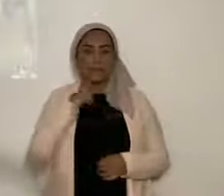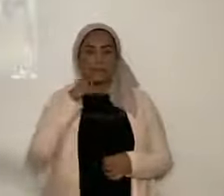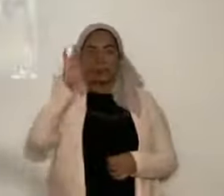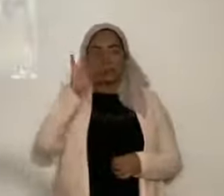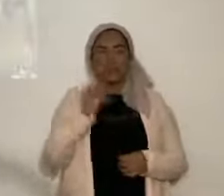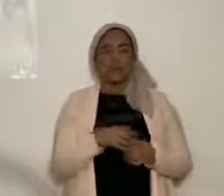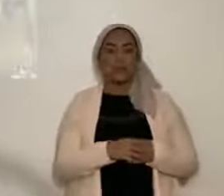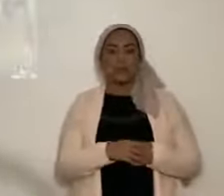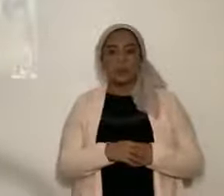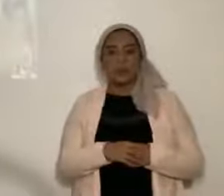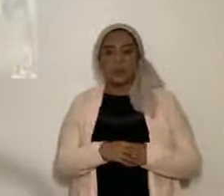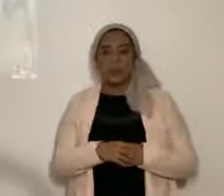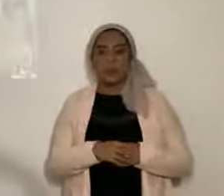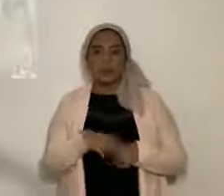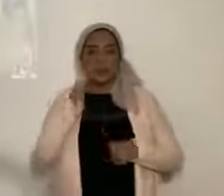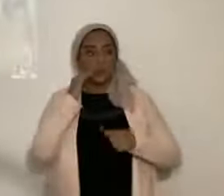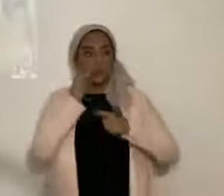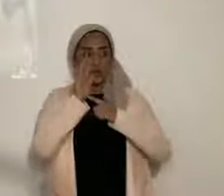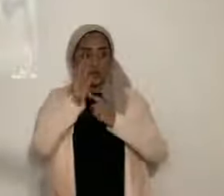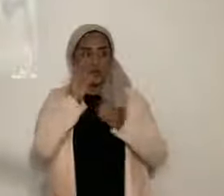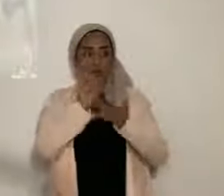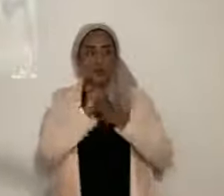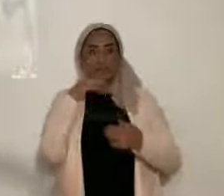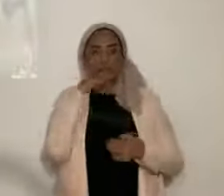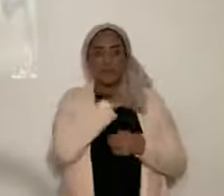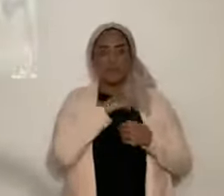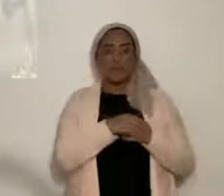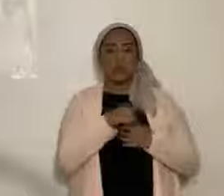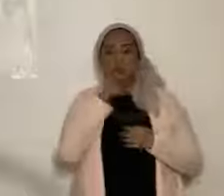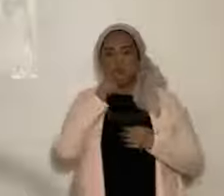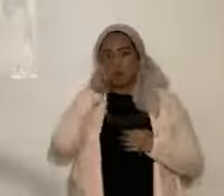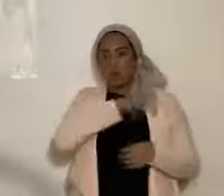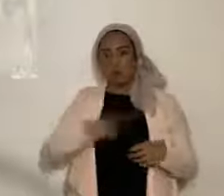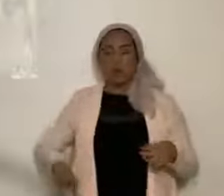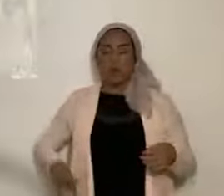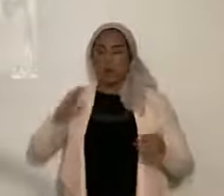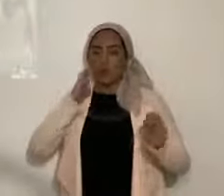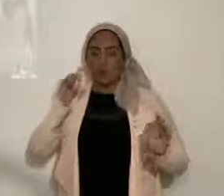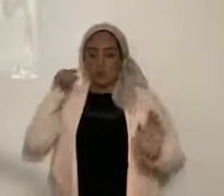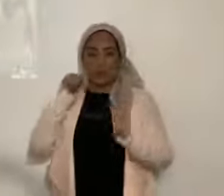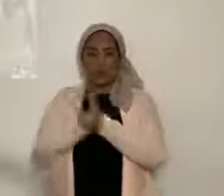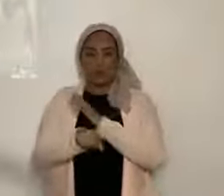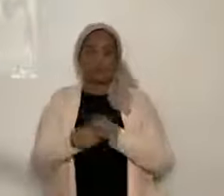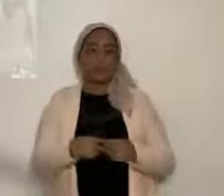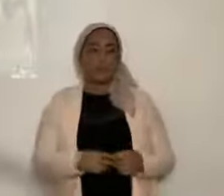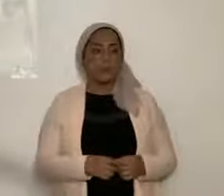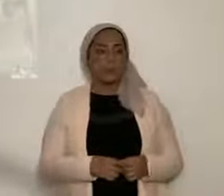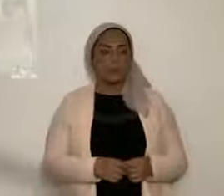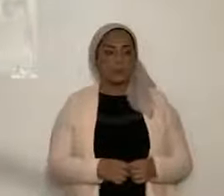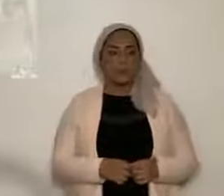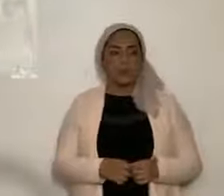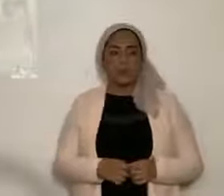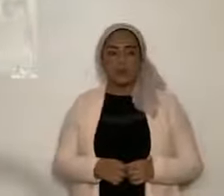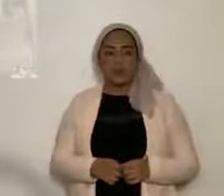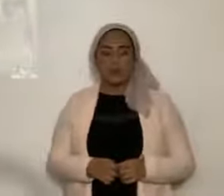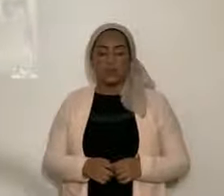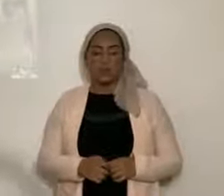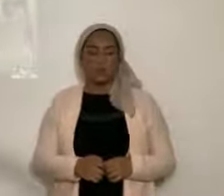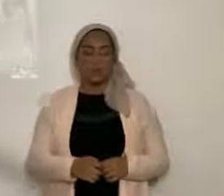entonces manifestará aquel inicuo a quien el Señor matará con el espíritu de su boca y destruirá con el resplandor de su